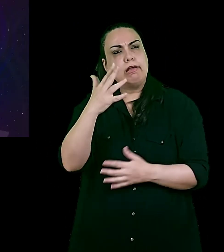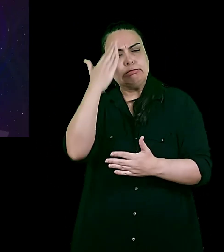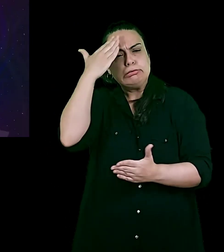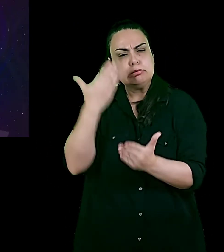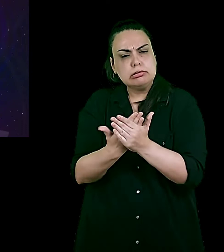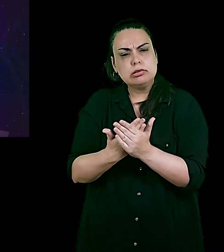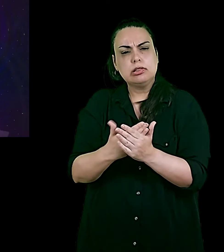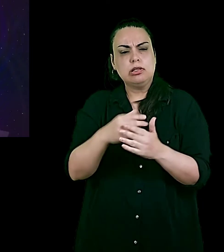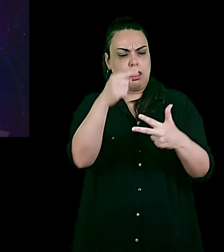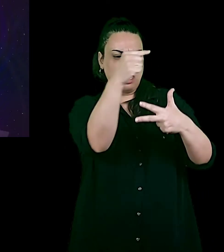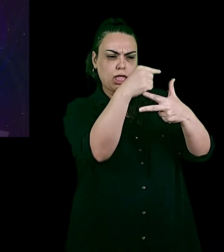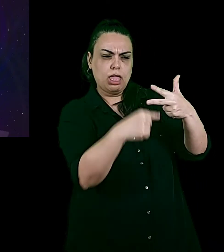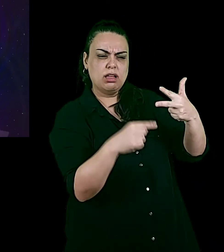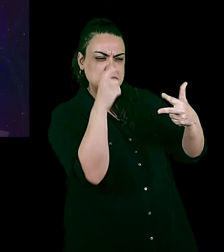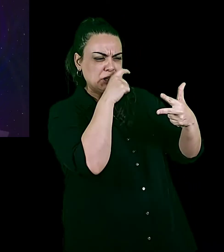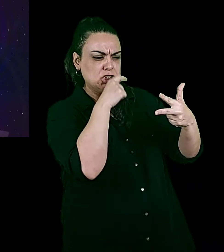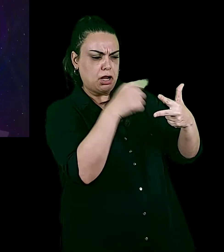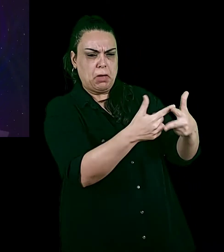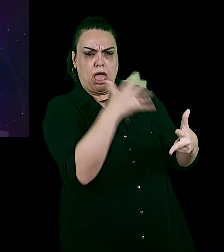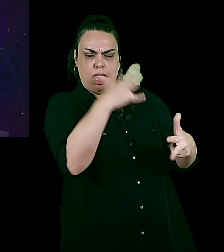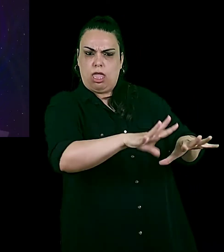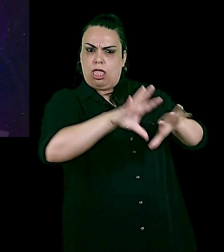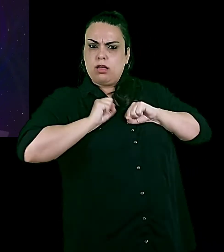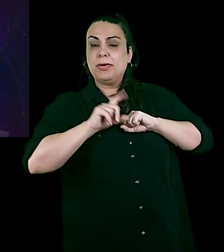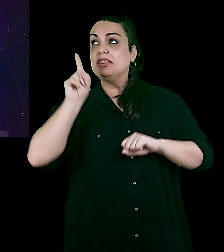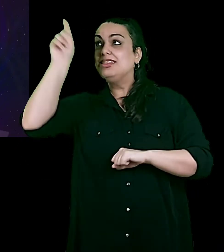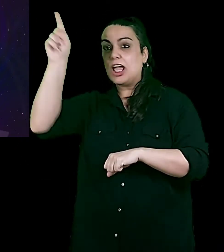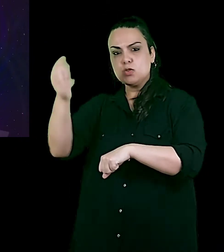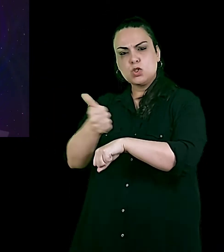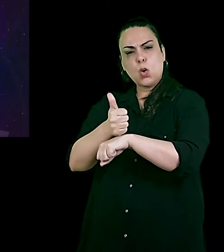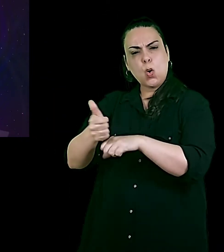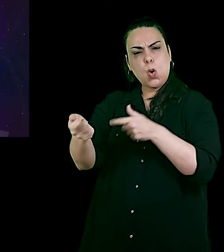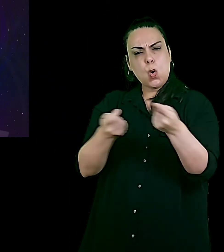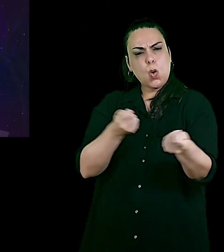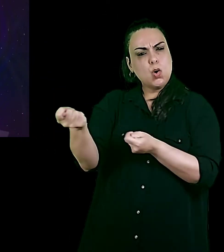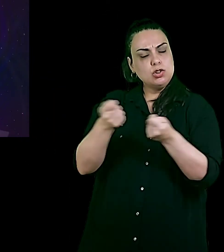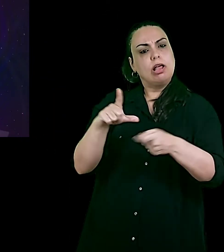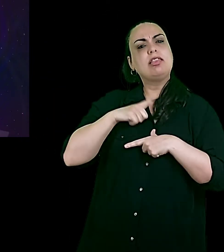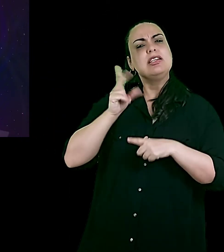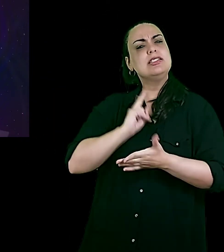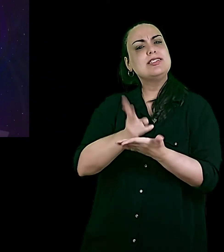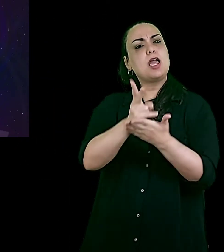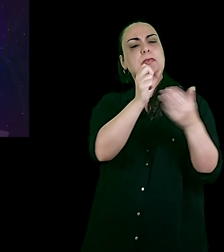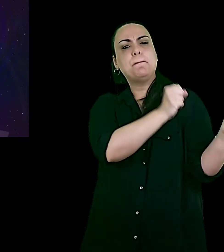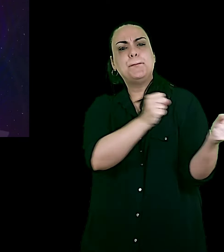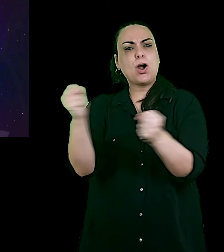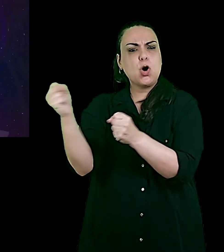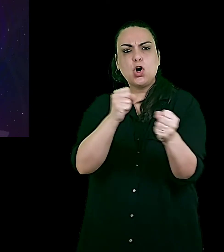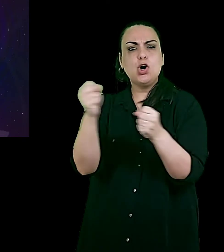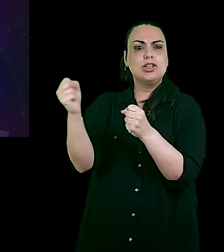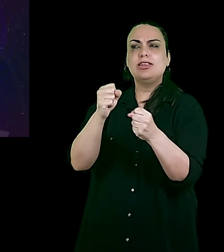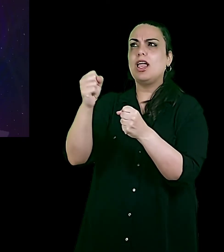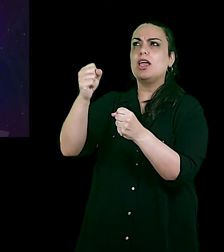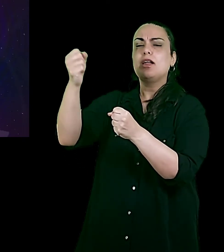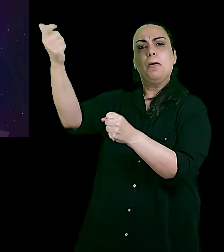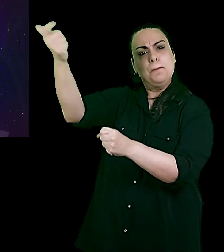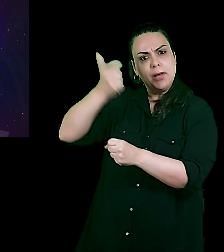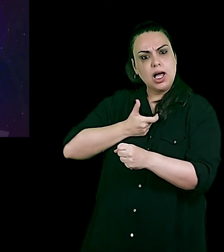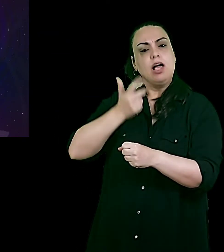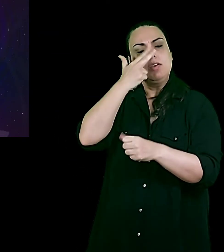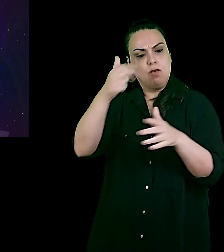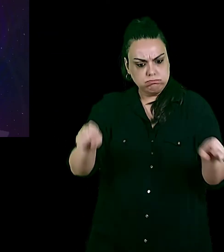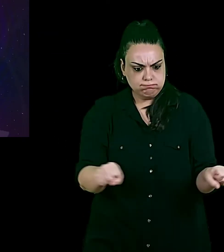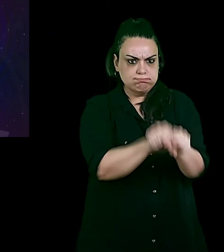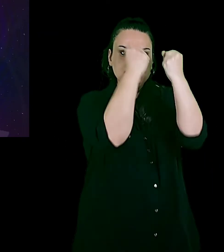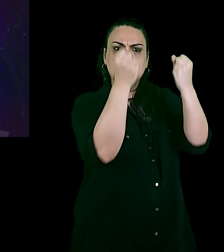caminhada. Mas Deus, tendo o controle de tudo, sempre tem uma palavra de poder para desfazer as mentiras do diabo. Deus